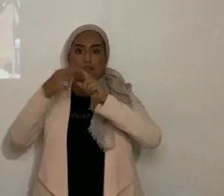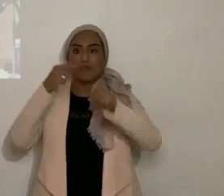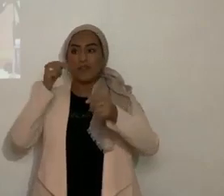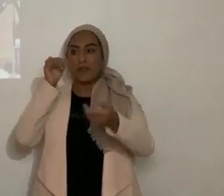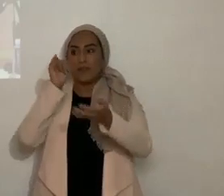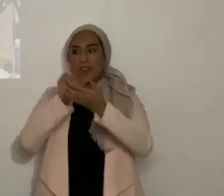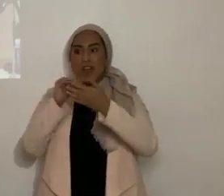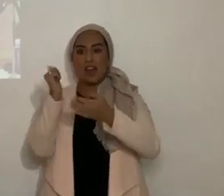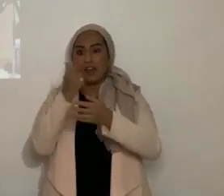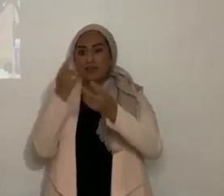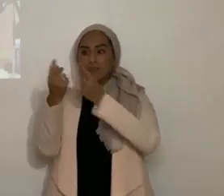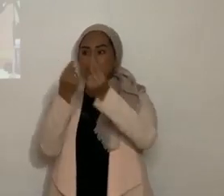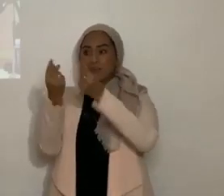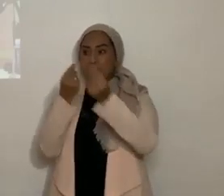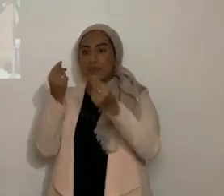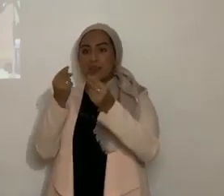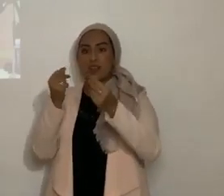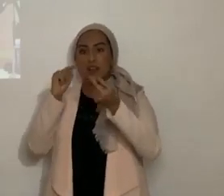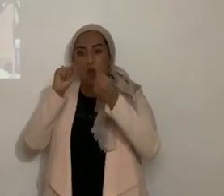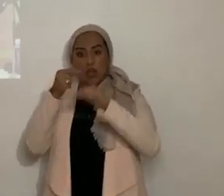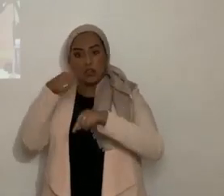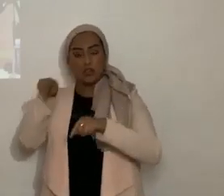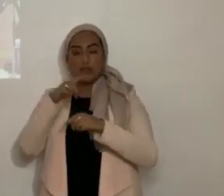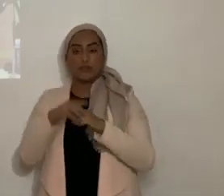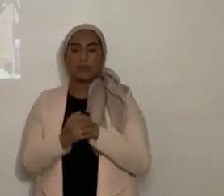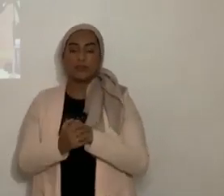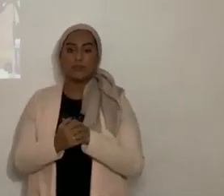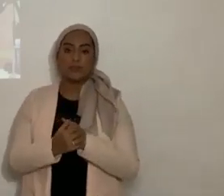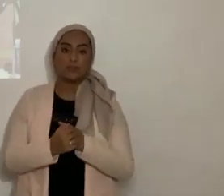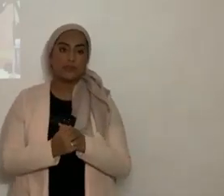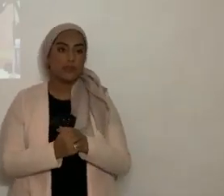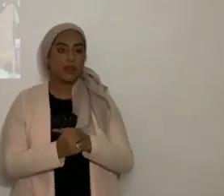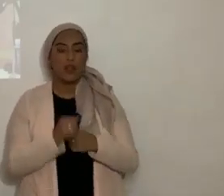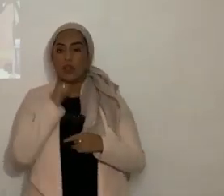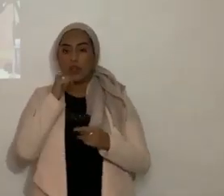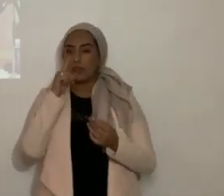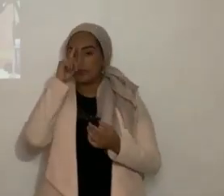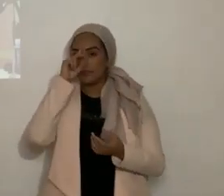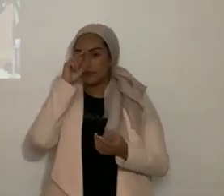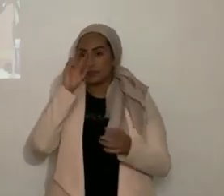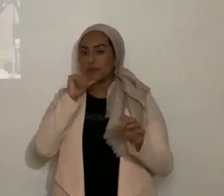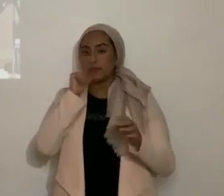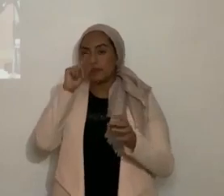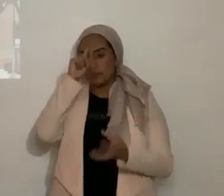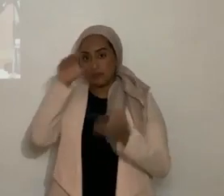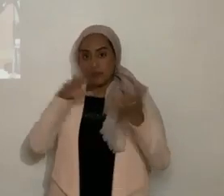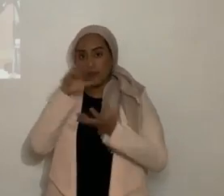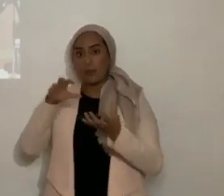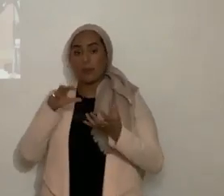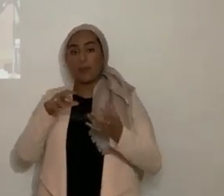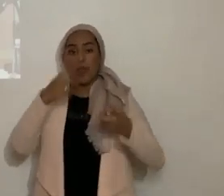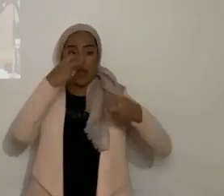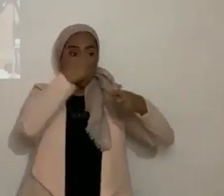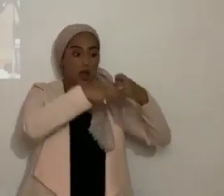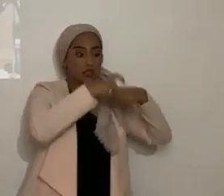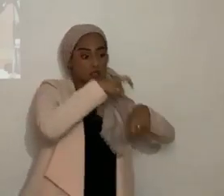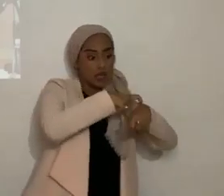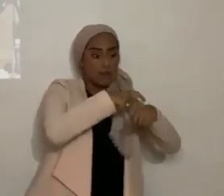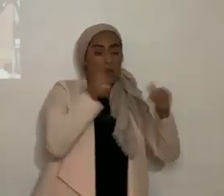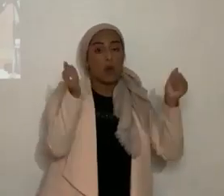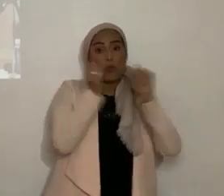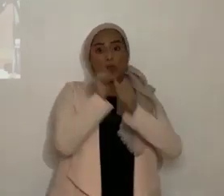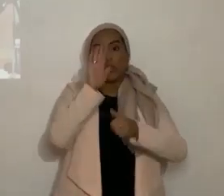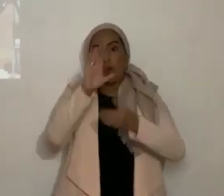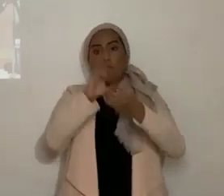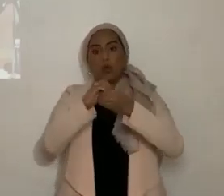esas situaciones que les afectan. No confundas una tribulación con las consecuencias de tus pecados o